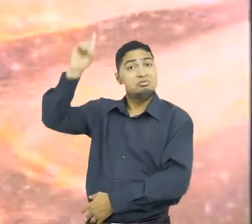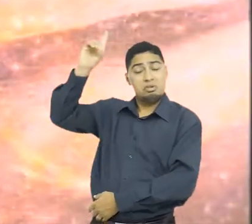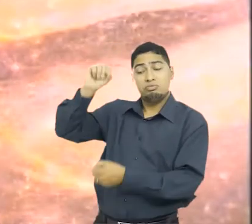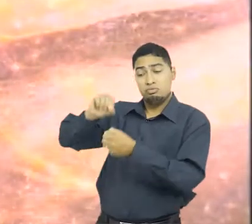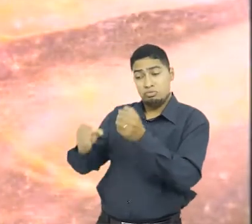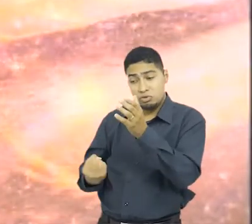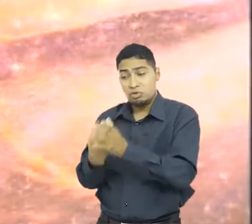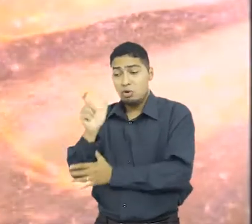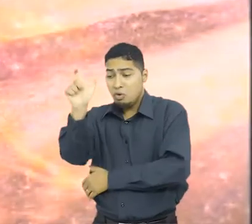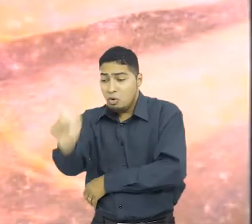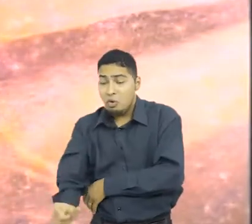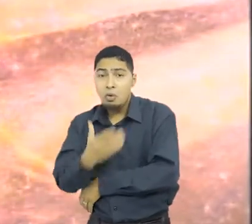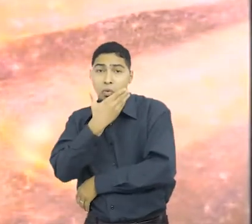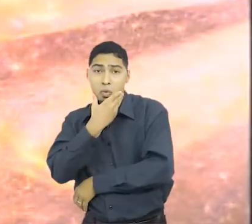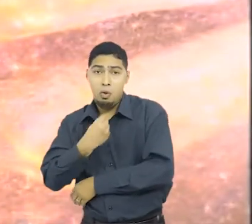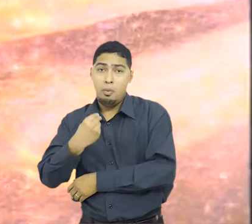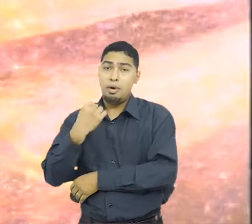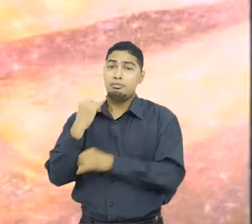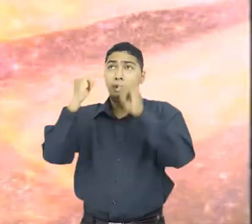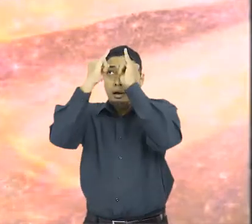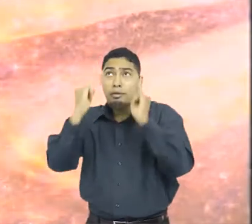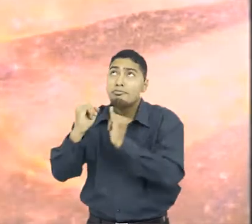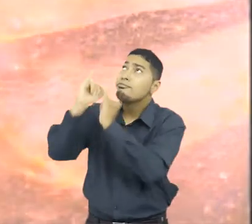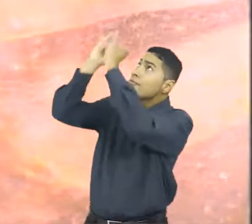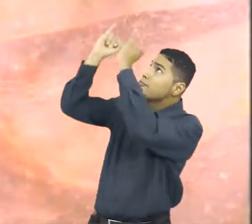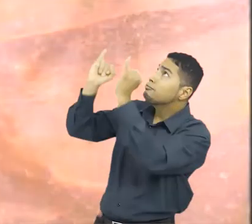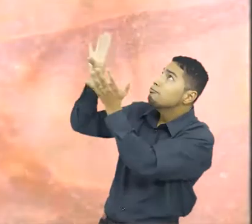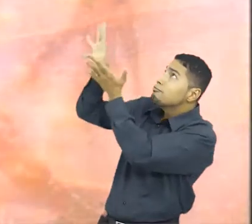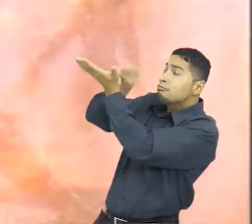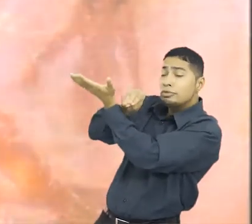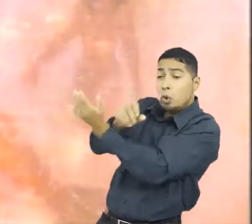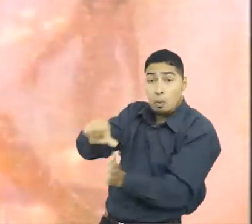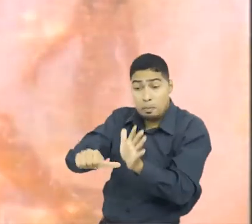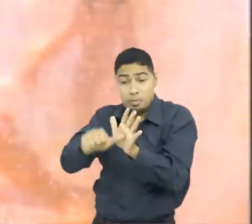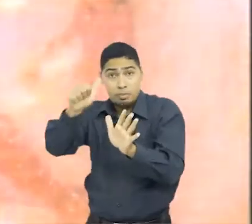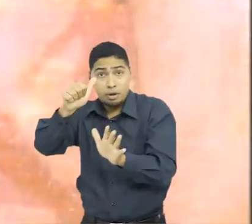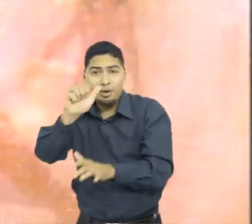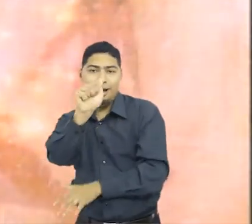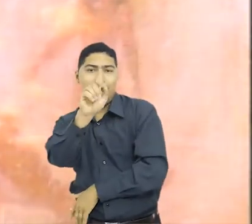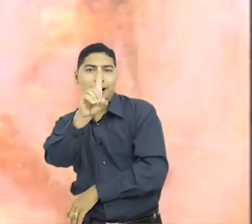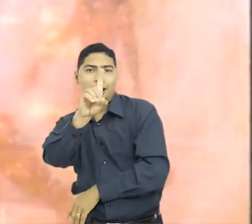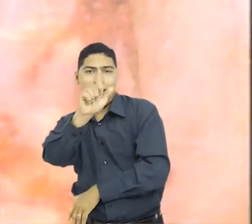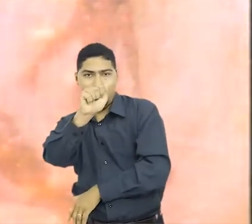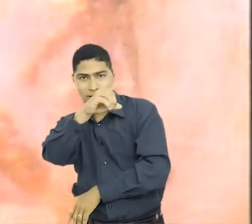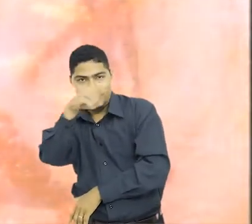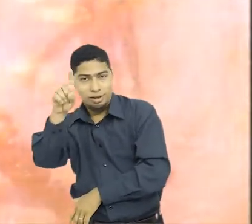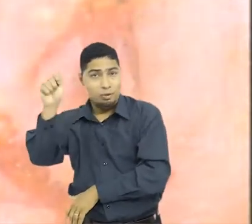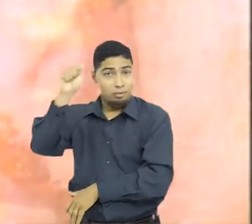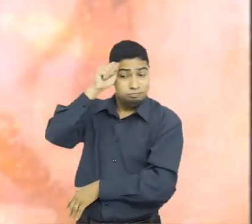Deus criou o homem à sua imagem. Deus chamou o primeiro homem de Adão. Adão